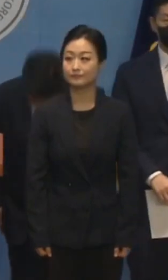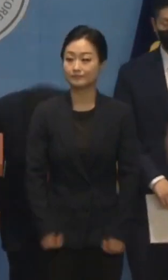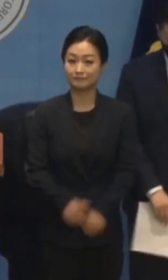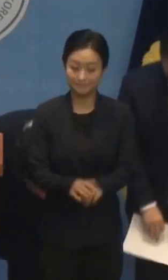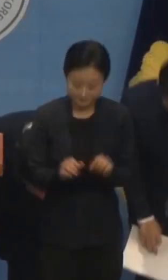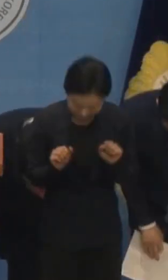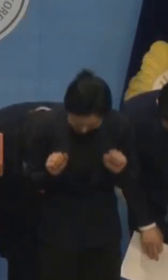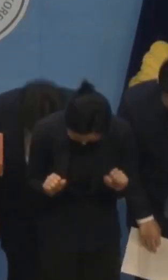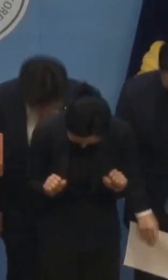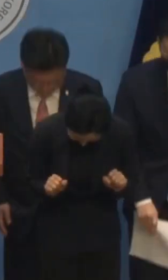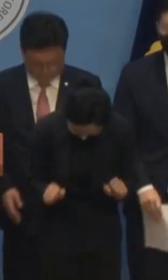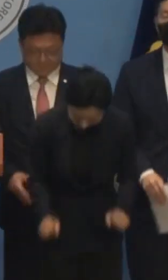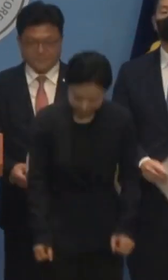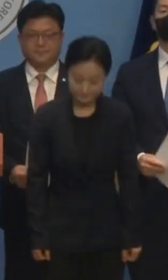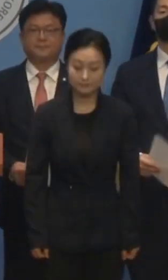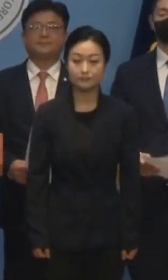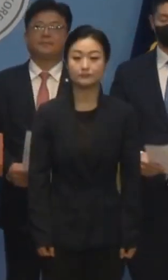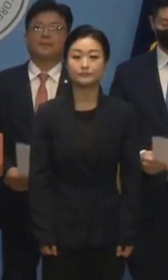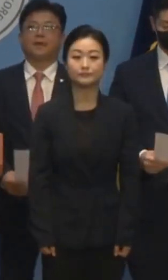경례.